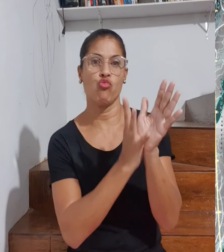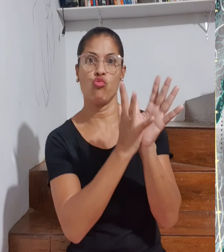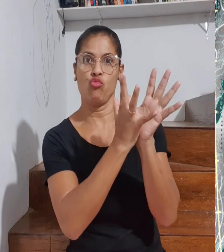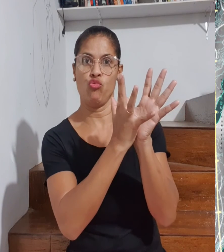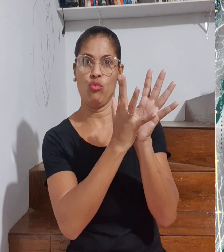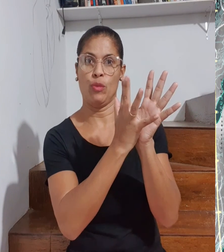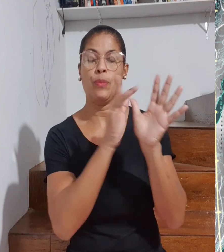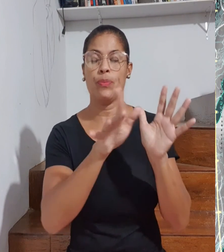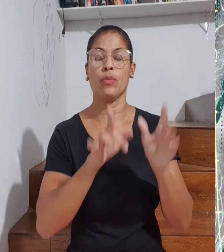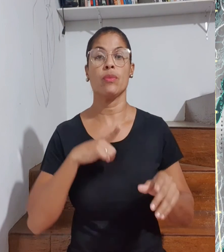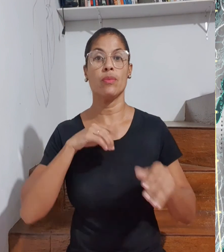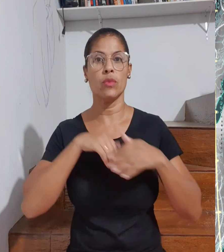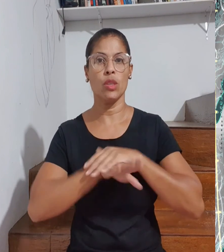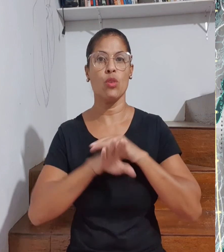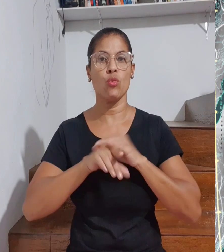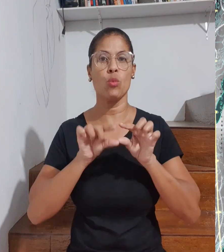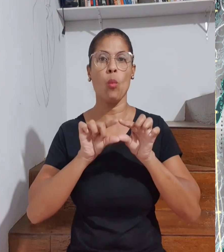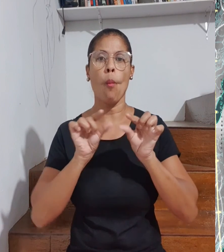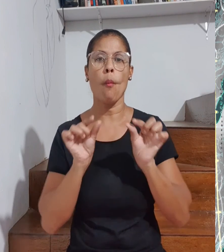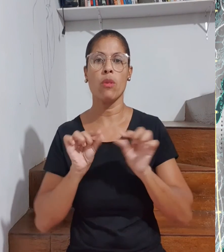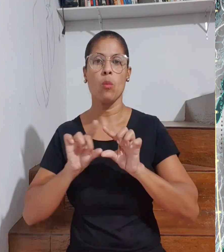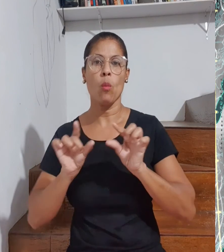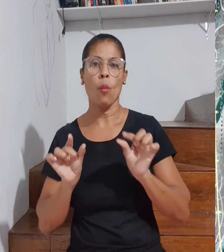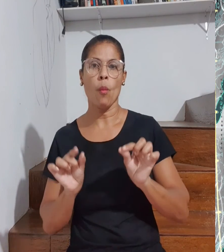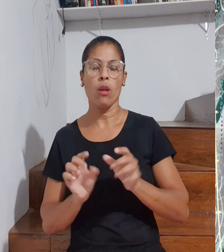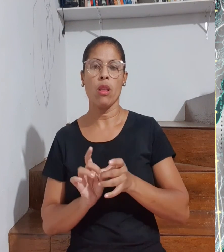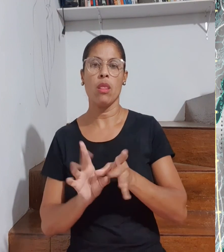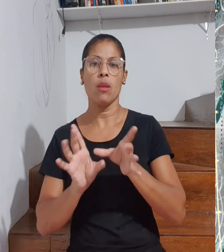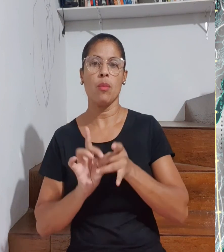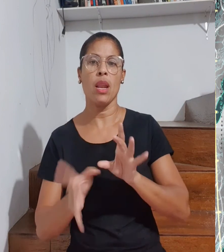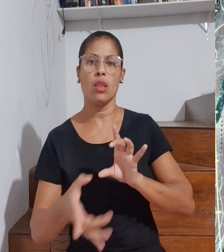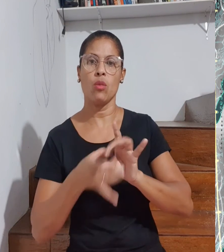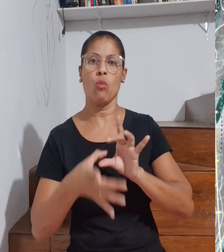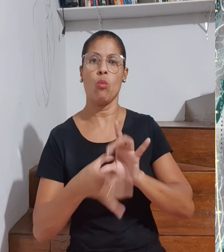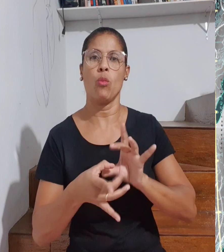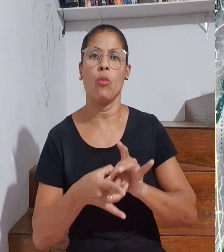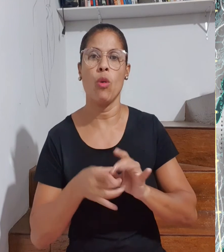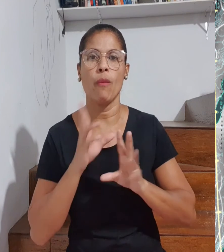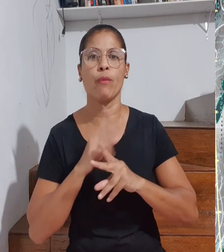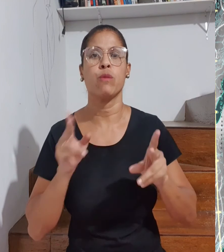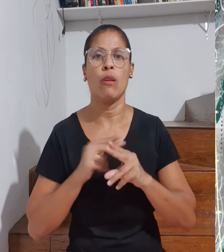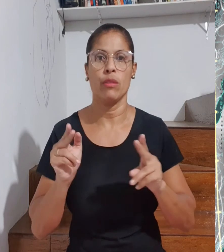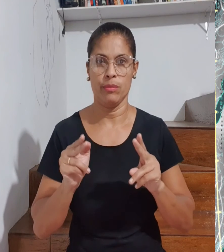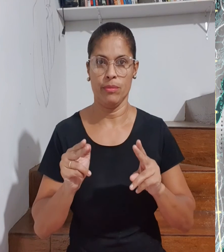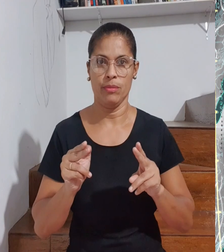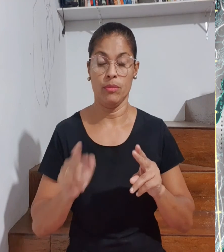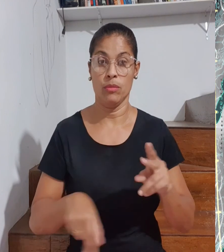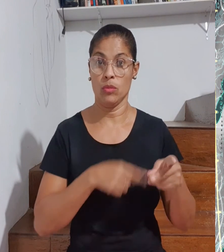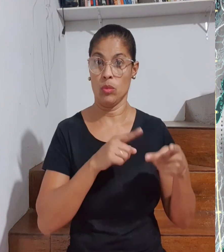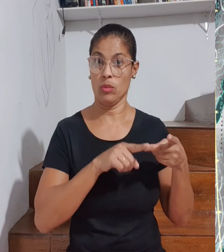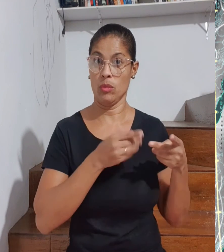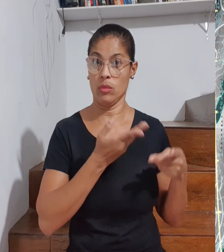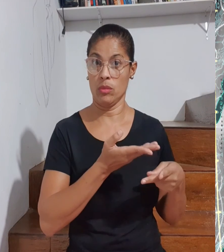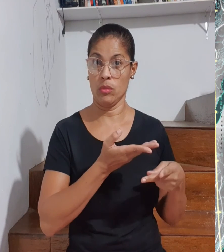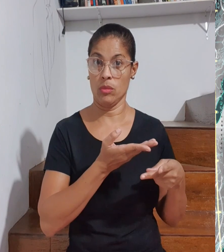O hemicolínio, que é armazenada nas vesículas e liberada como um falso neurotransmissor. O vesamicol,